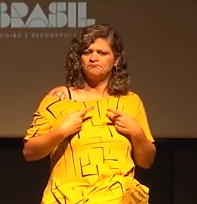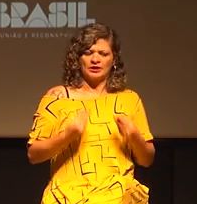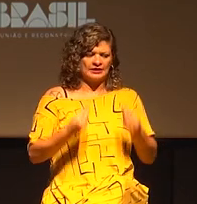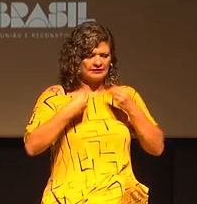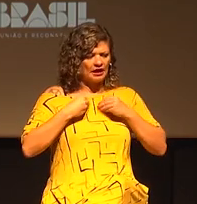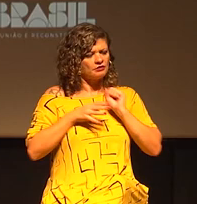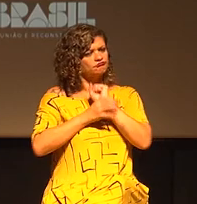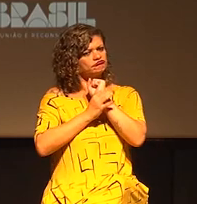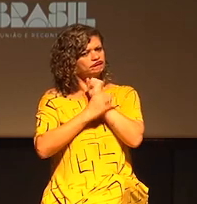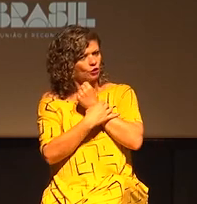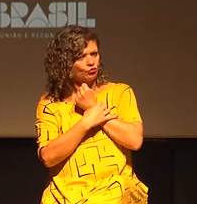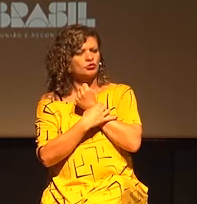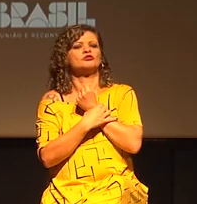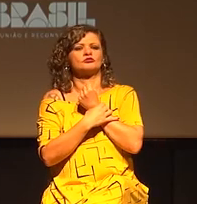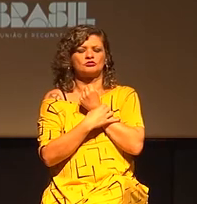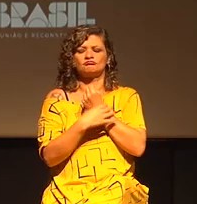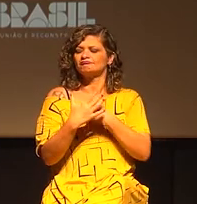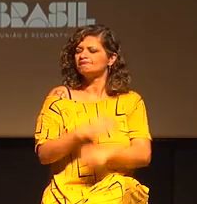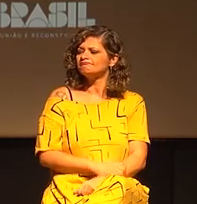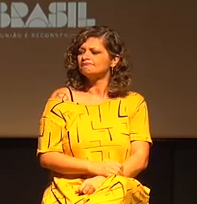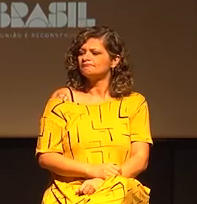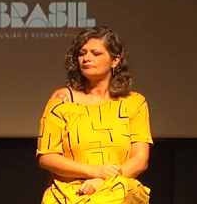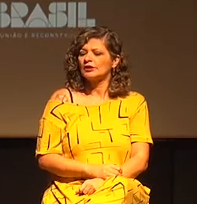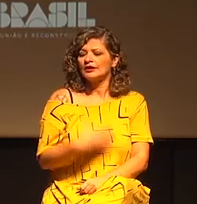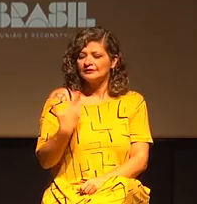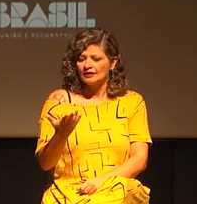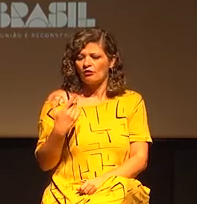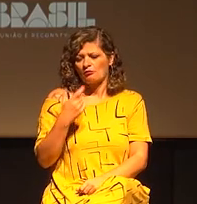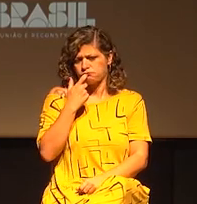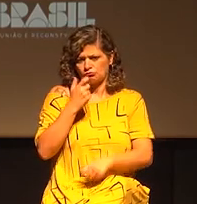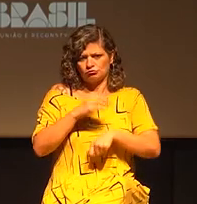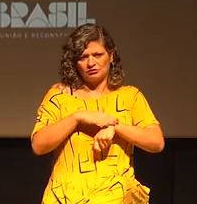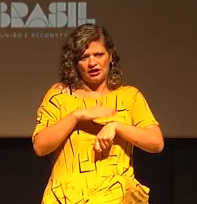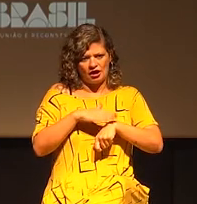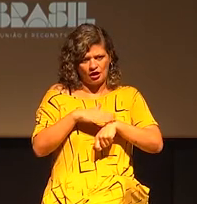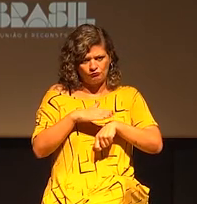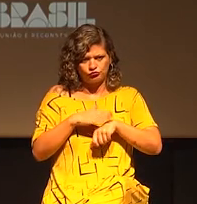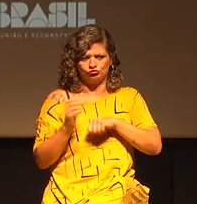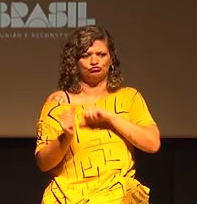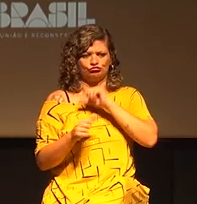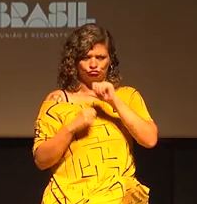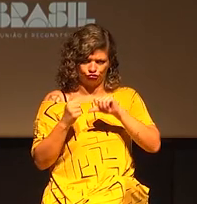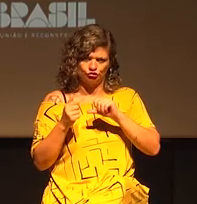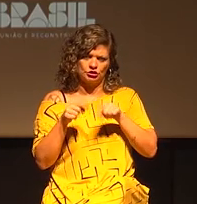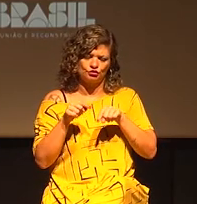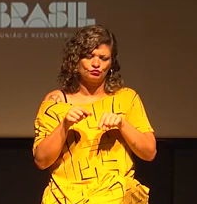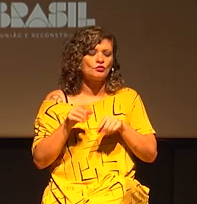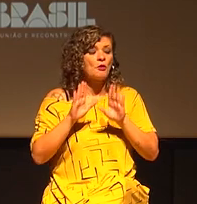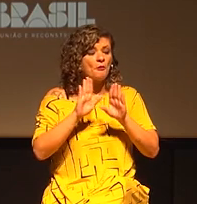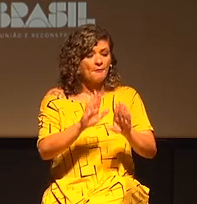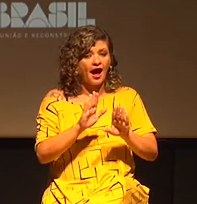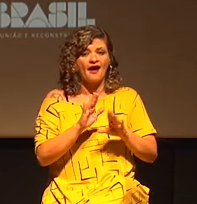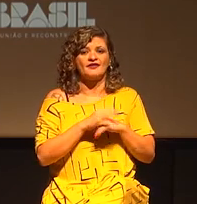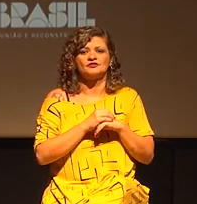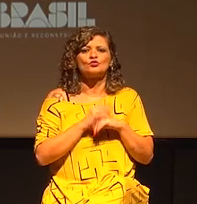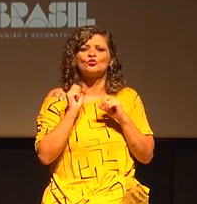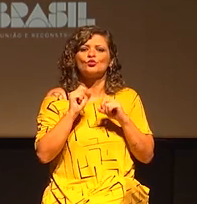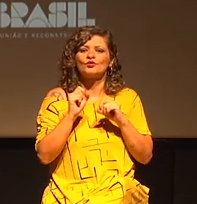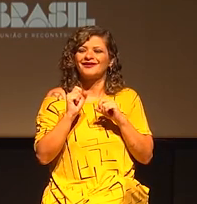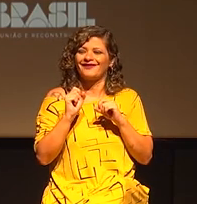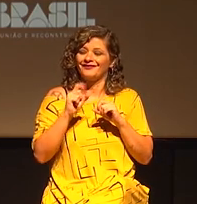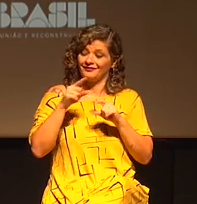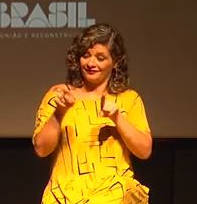e Nutrição adequadas E então É recente essa essa mudança mas com isso vem pro nosso